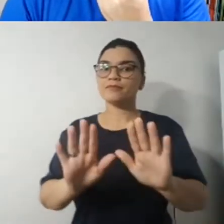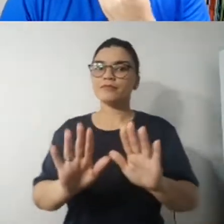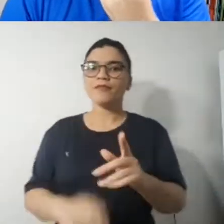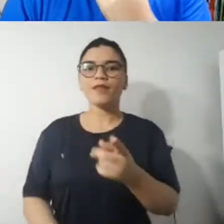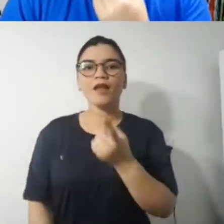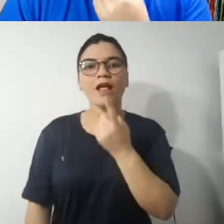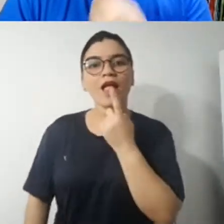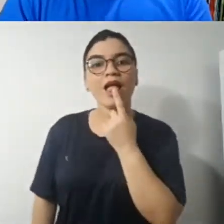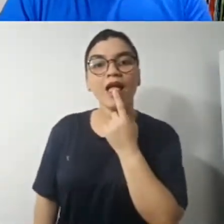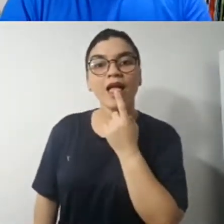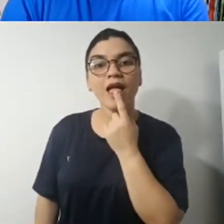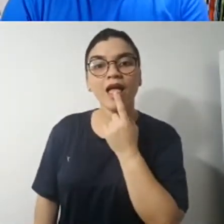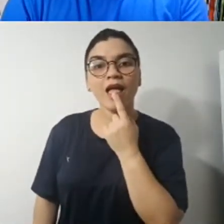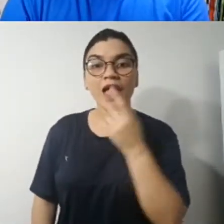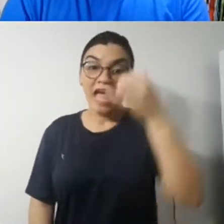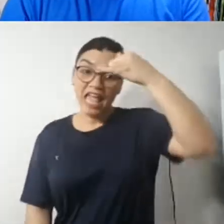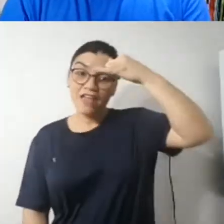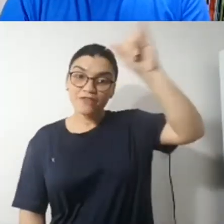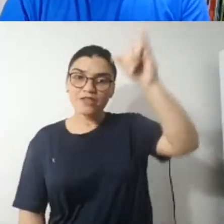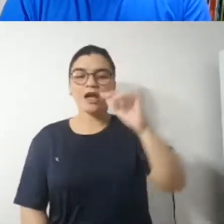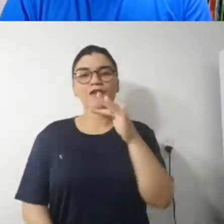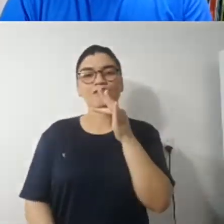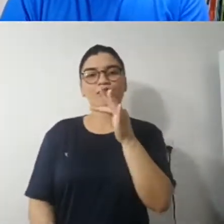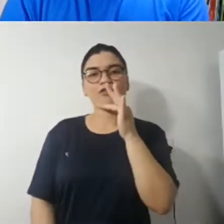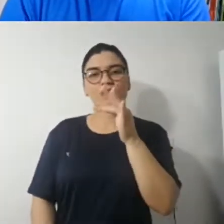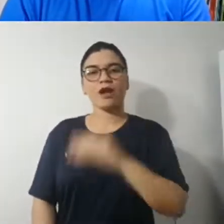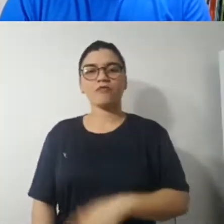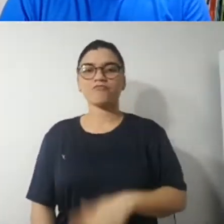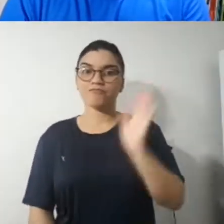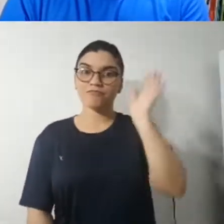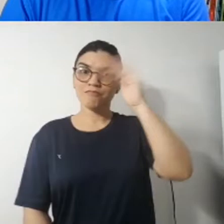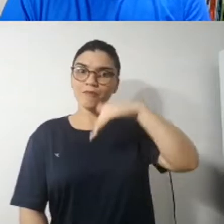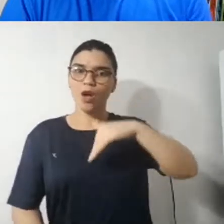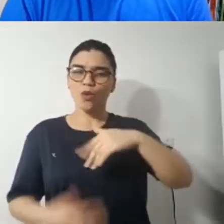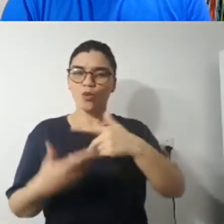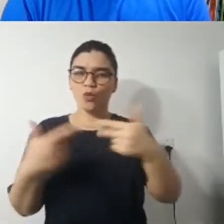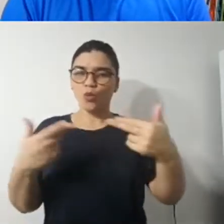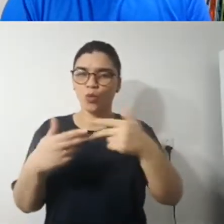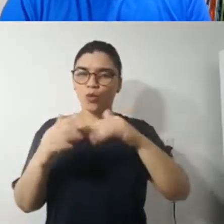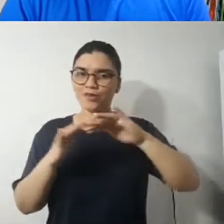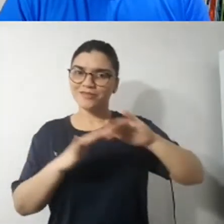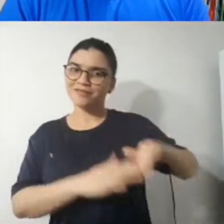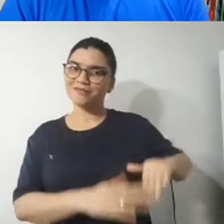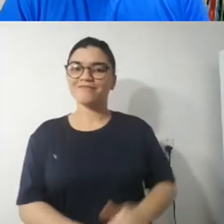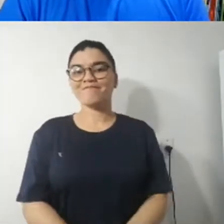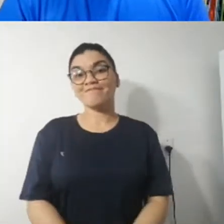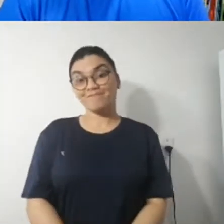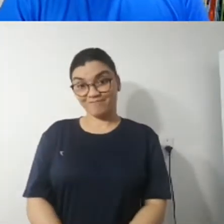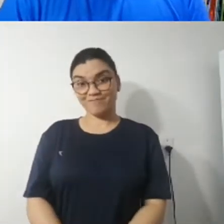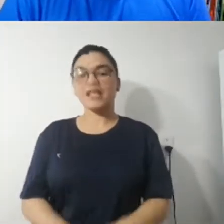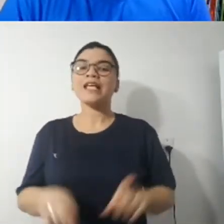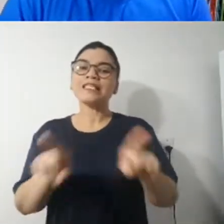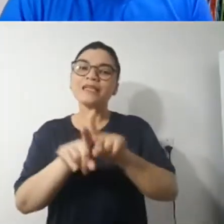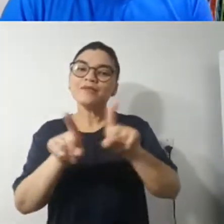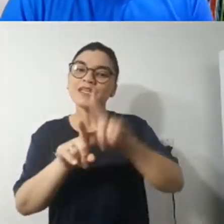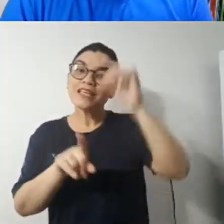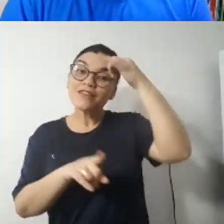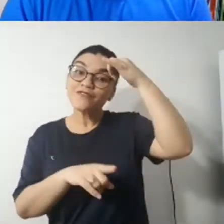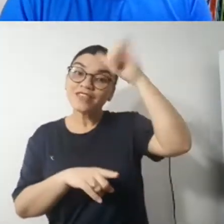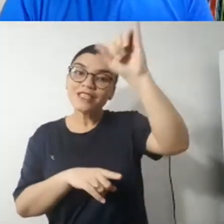do mal e evite que os seus lábios falem palavras